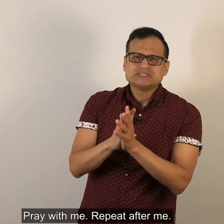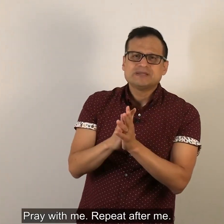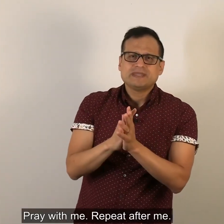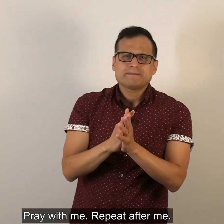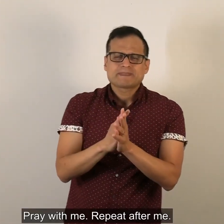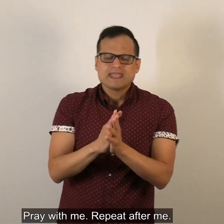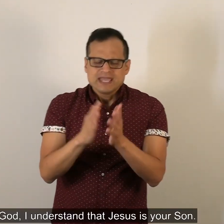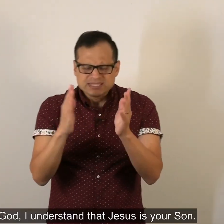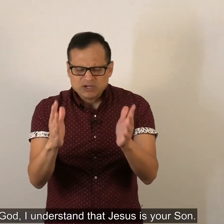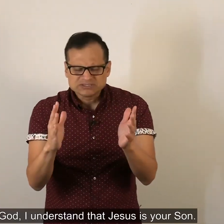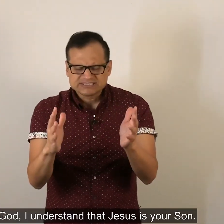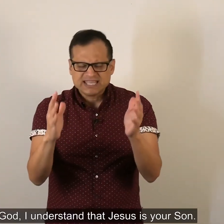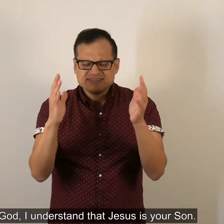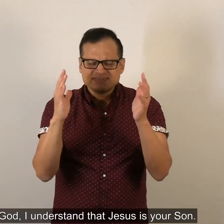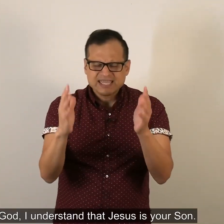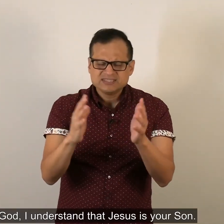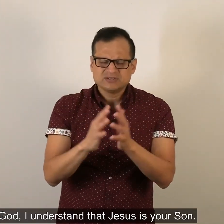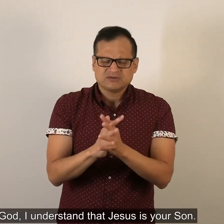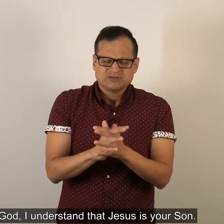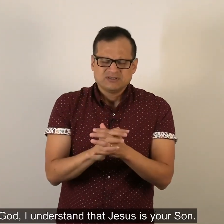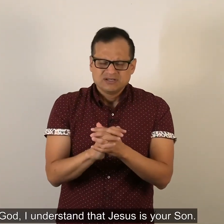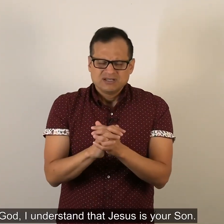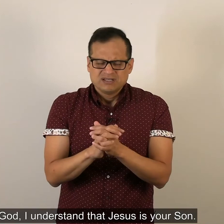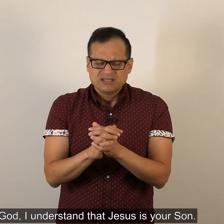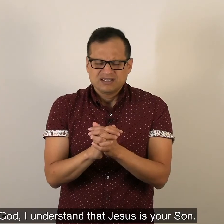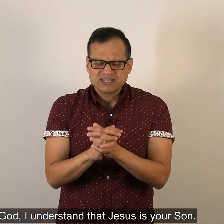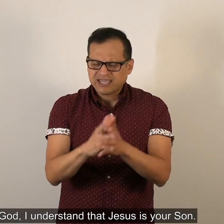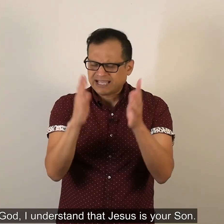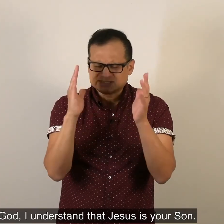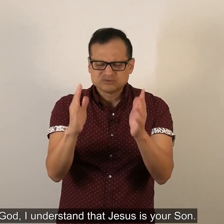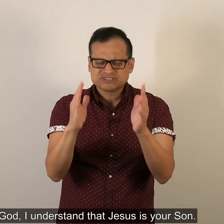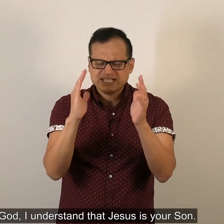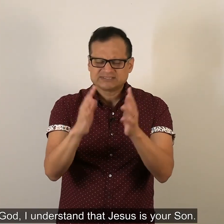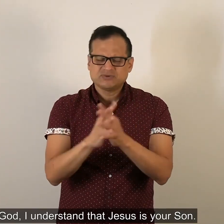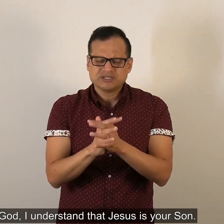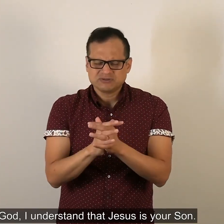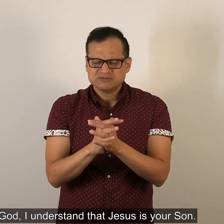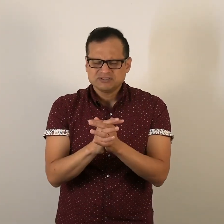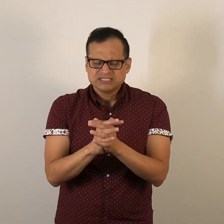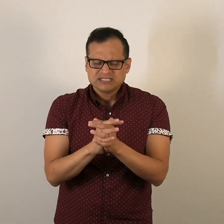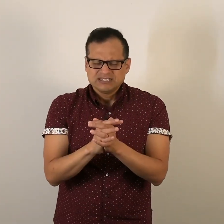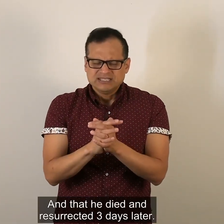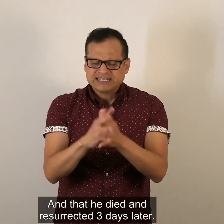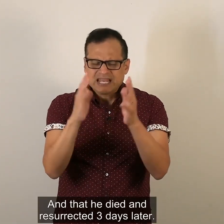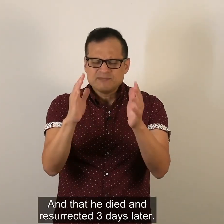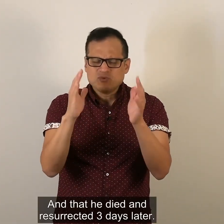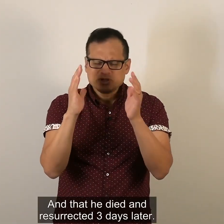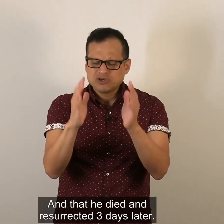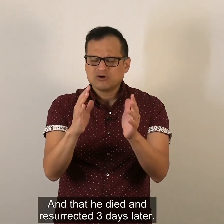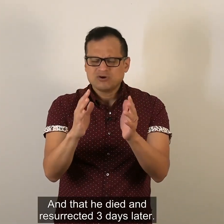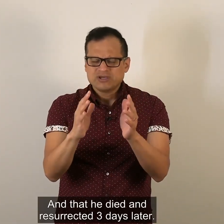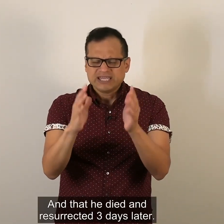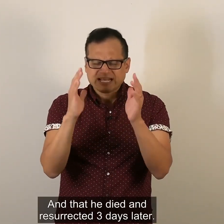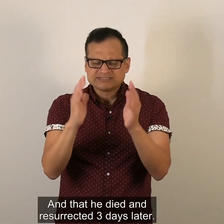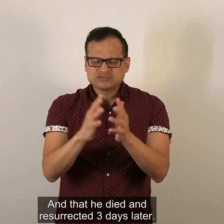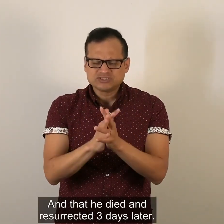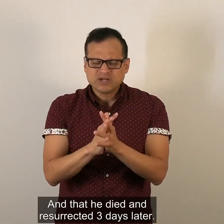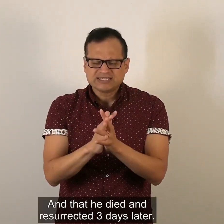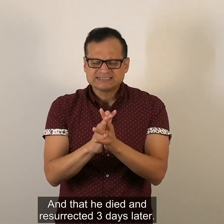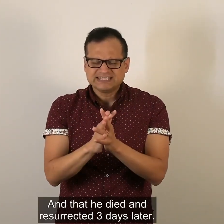de mí. Dios, entiendo que Jesús es tu hijo y que Él murió y resucitó al tercer